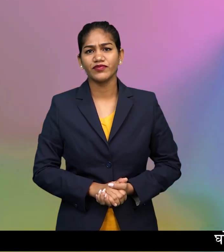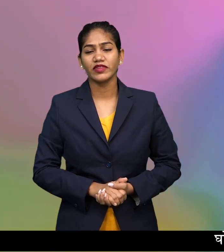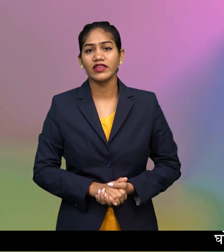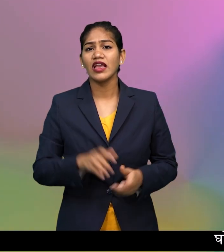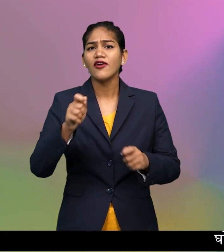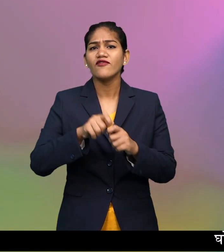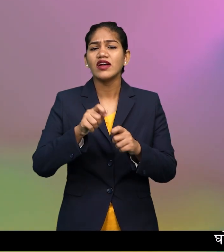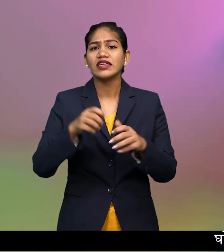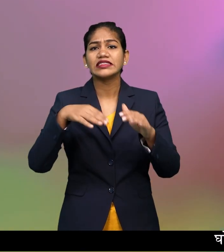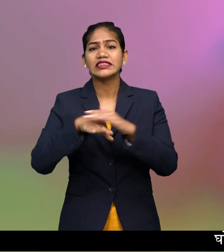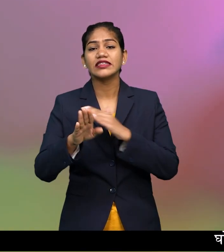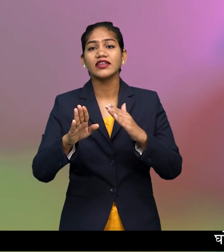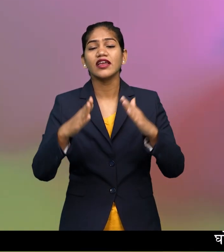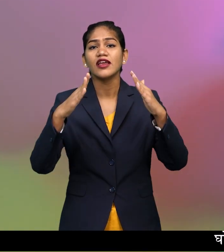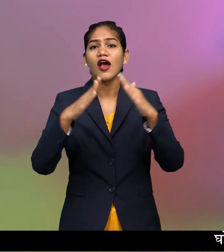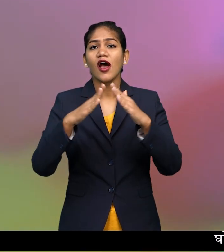घरेलू उद्योगों में श्रमिक,